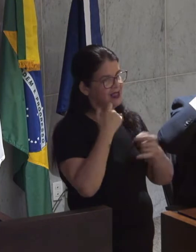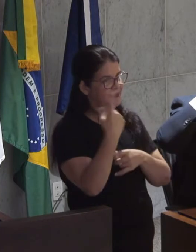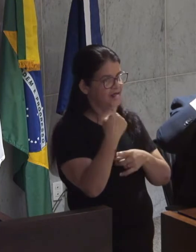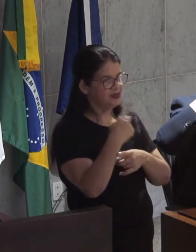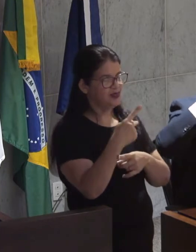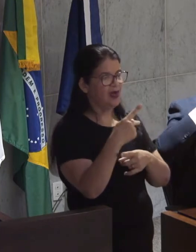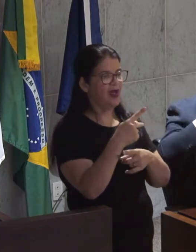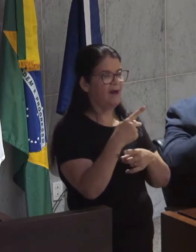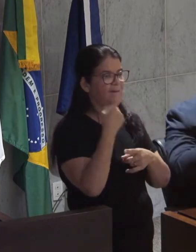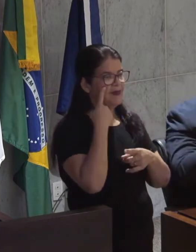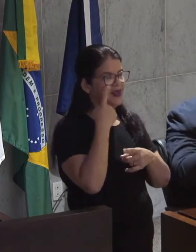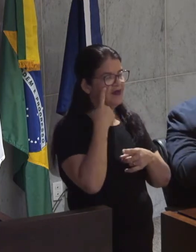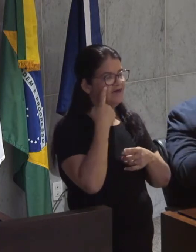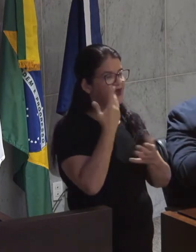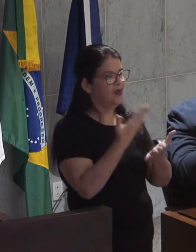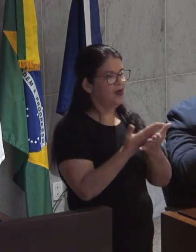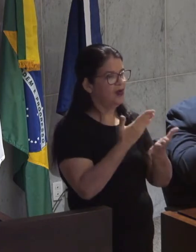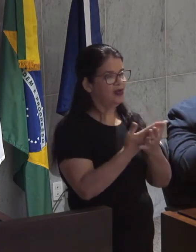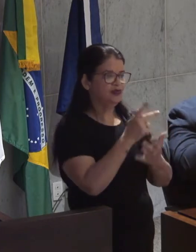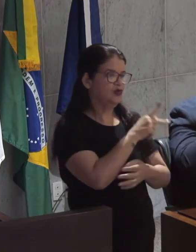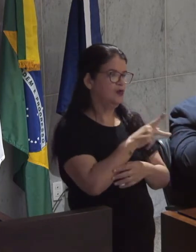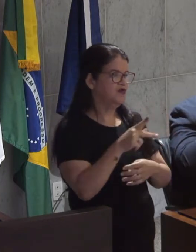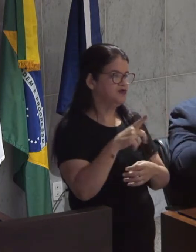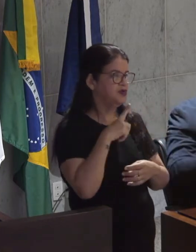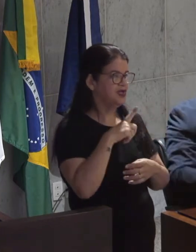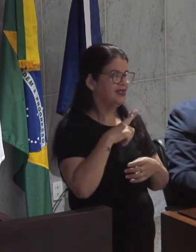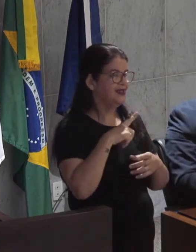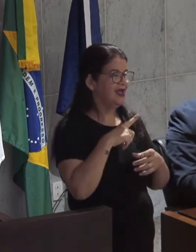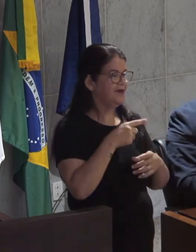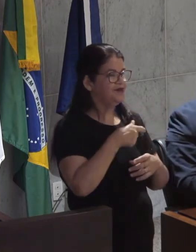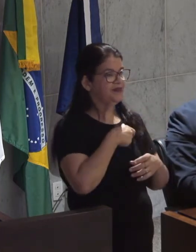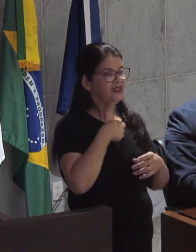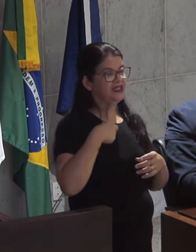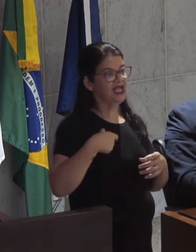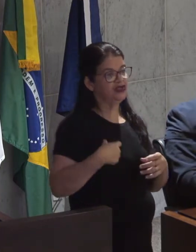assistir uma aula de um professor que está, por exemplo, na China.